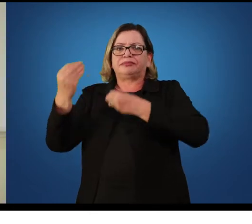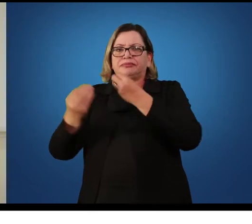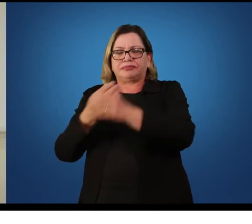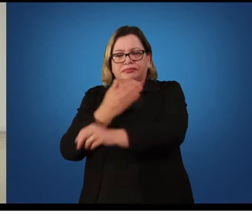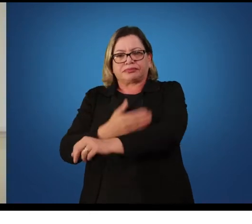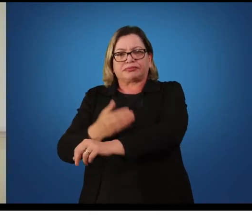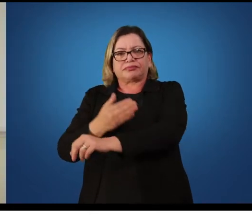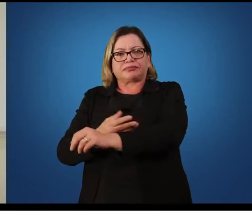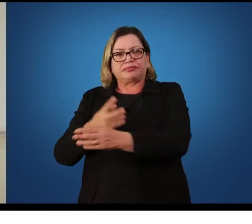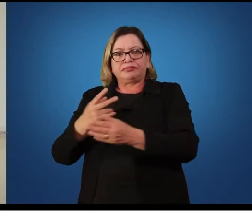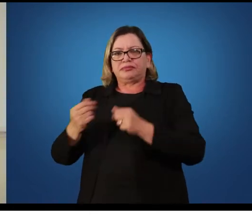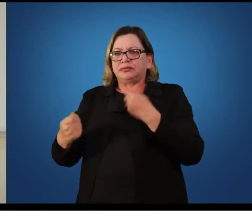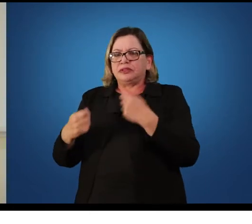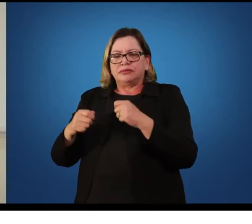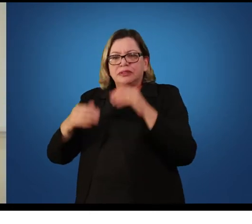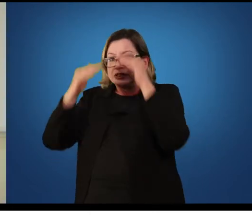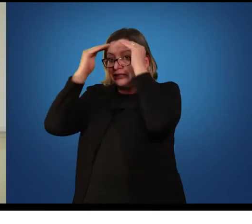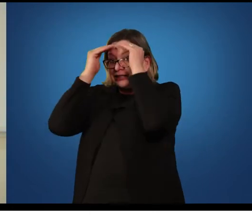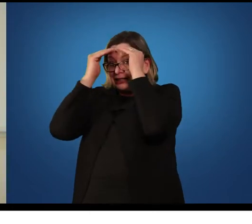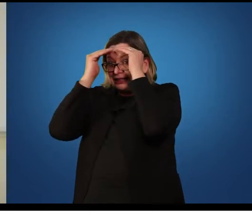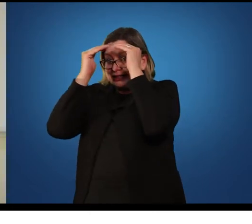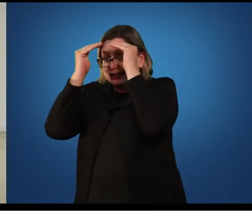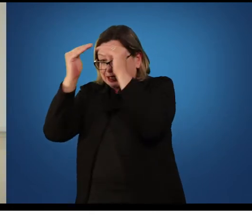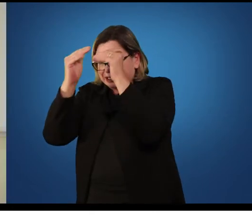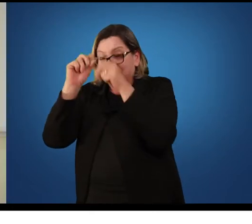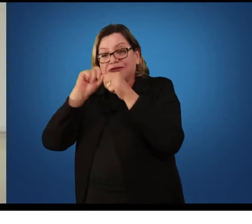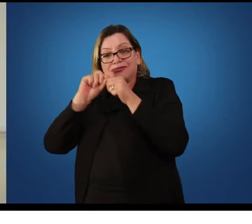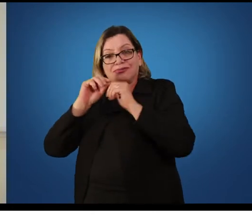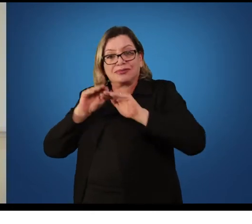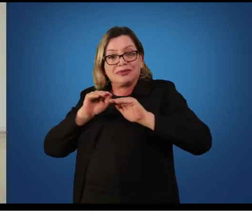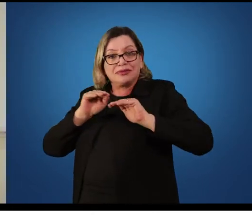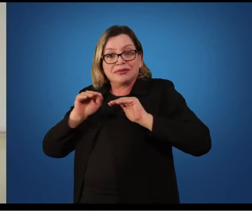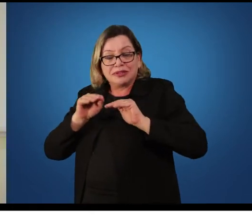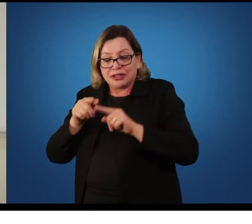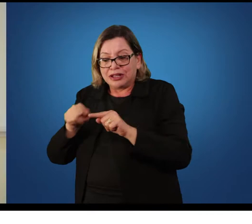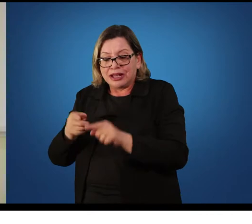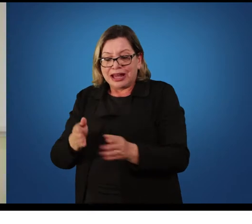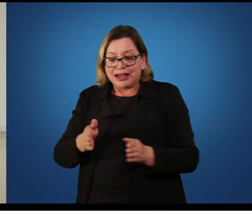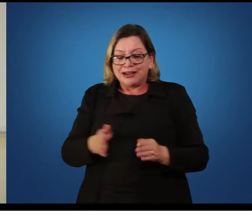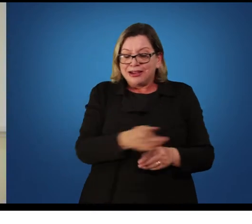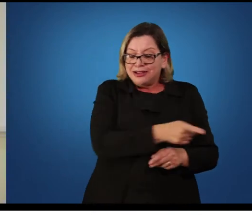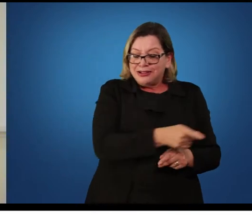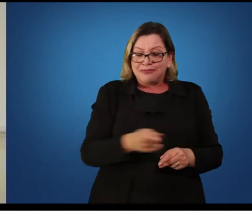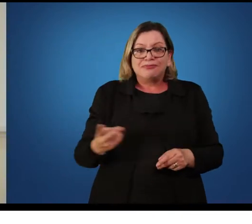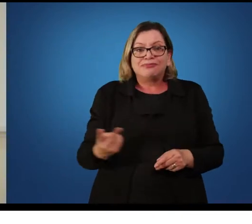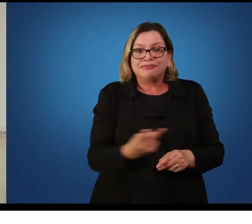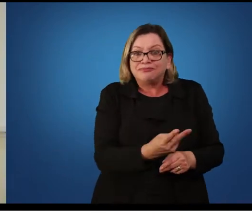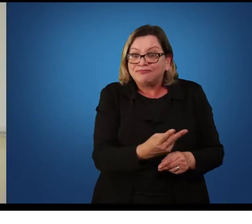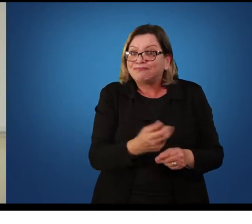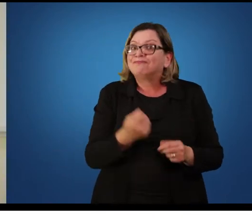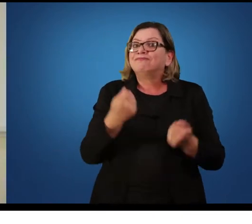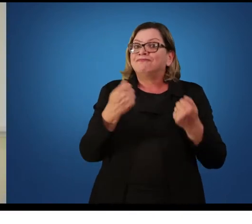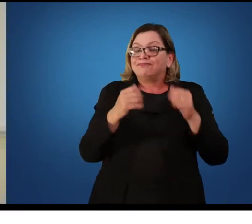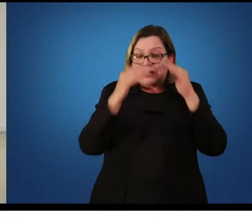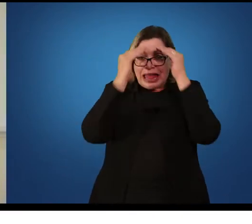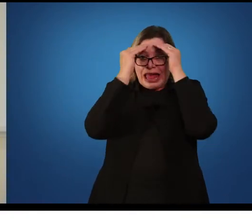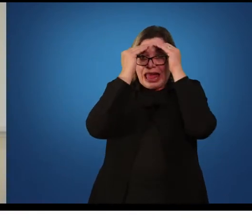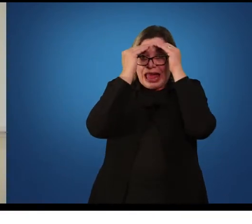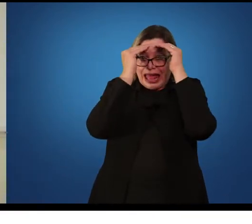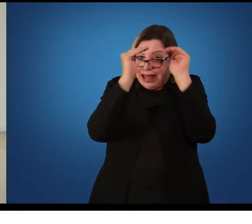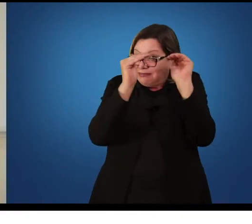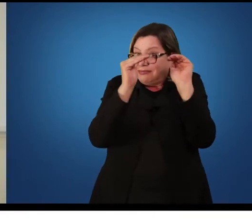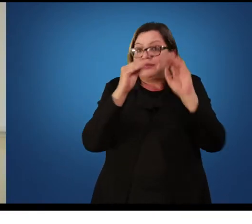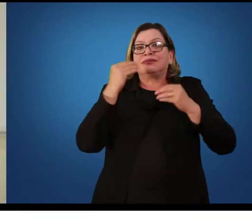e sem demanda de atenção. Enquanto nos estágios anteriores, o nível de atenção e o foco de